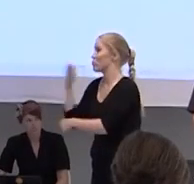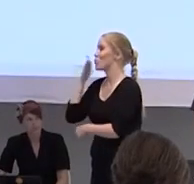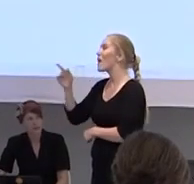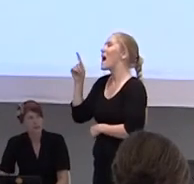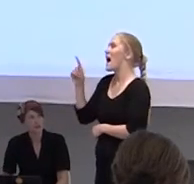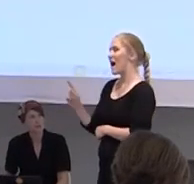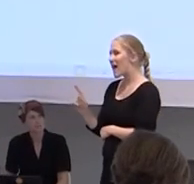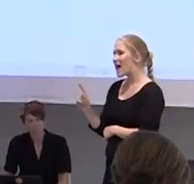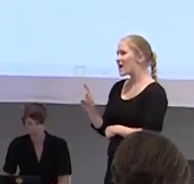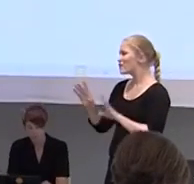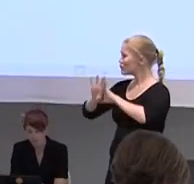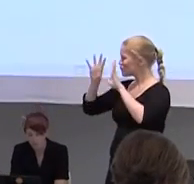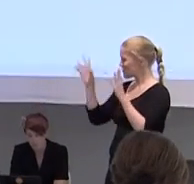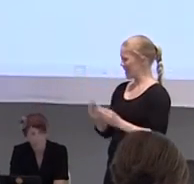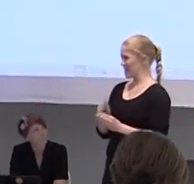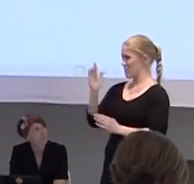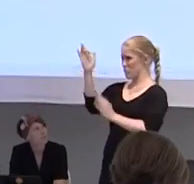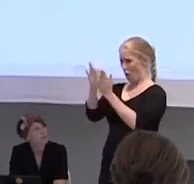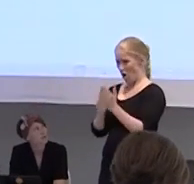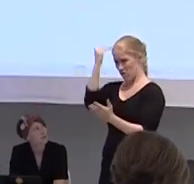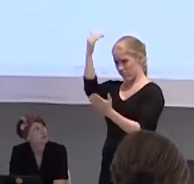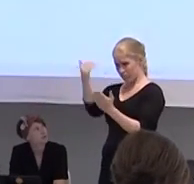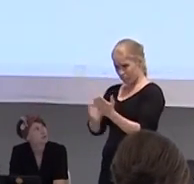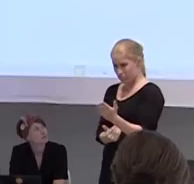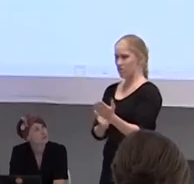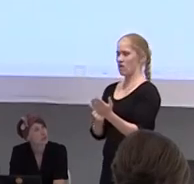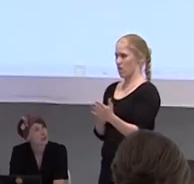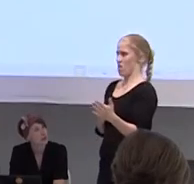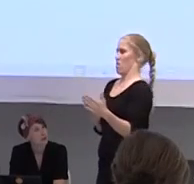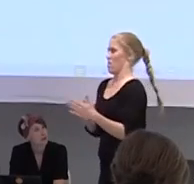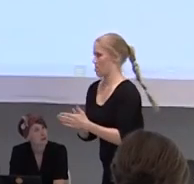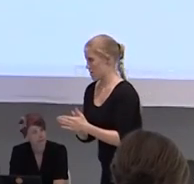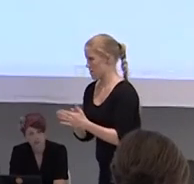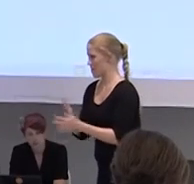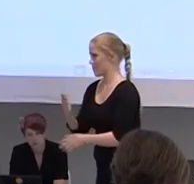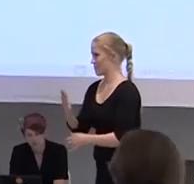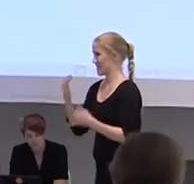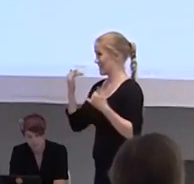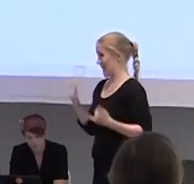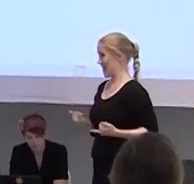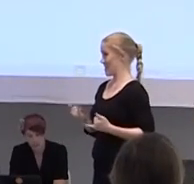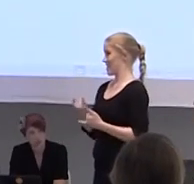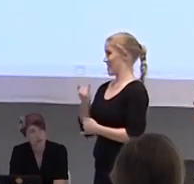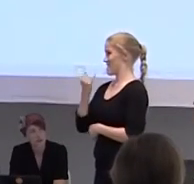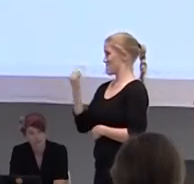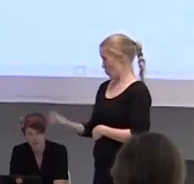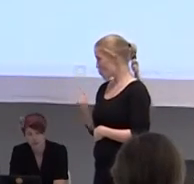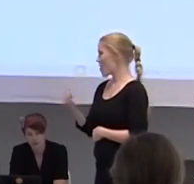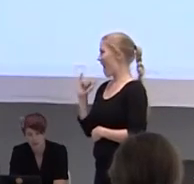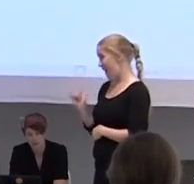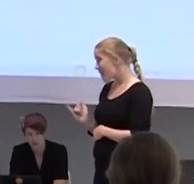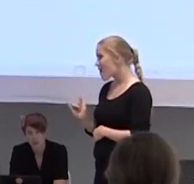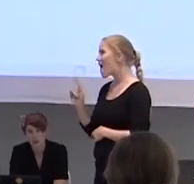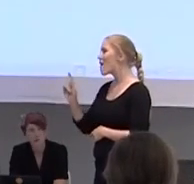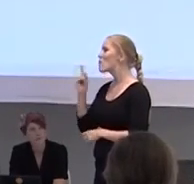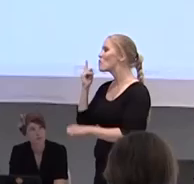přesto jsme u všech bodů narazili na to, že to, díky čemu to nyní funguje, je ochota lidí dělat něco pro ty